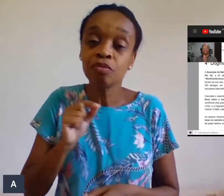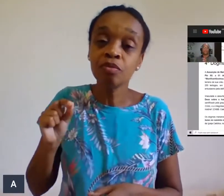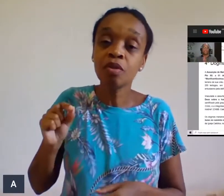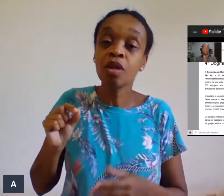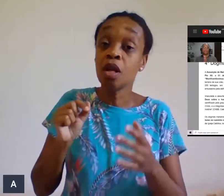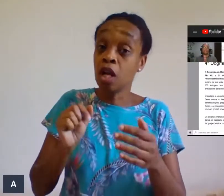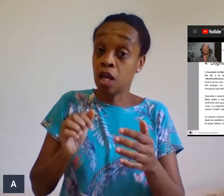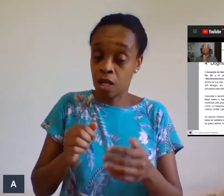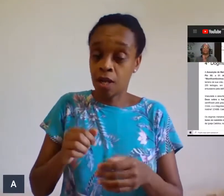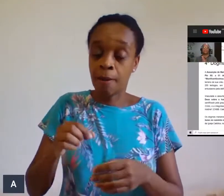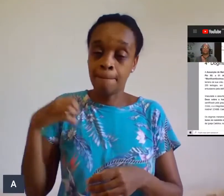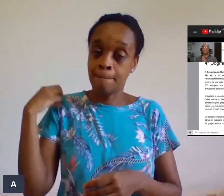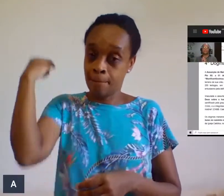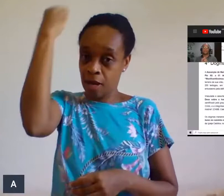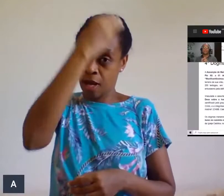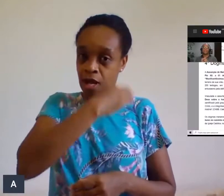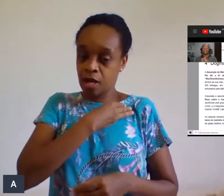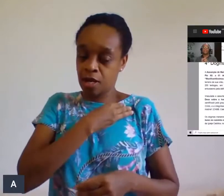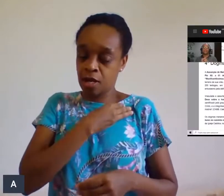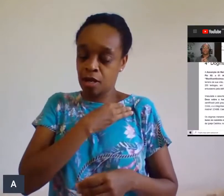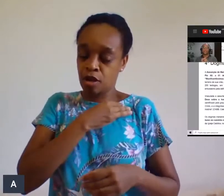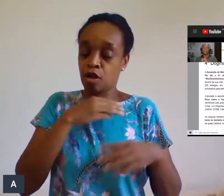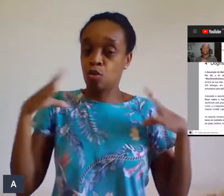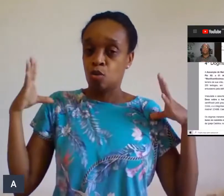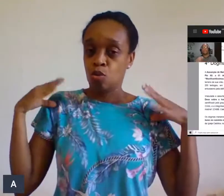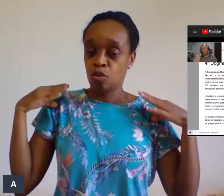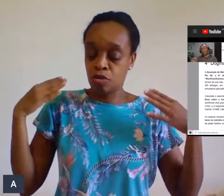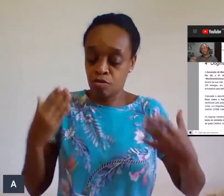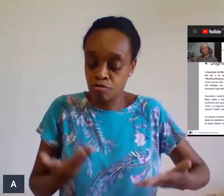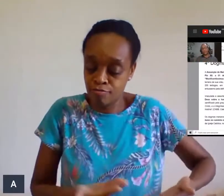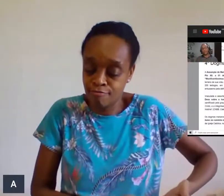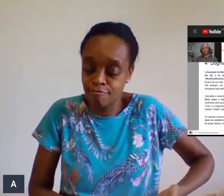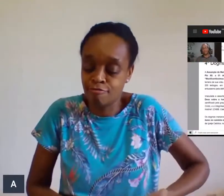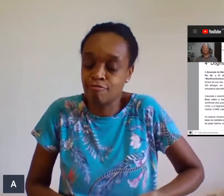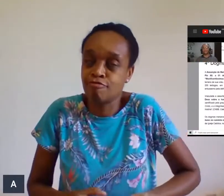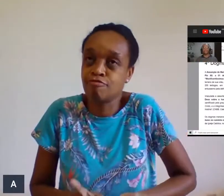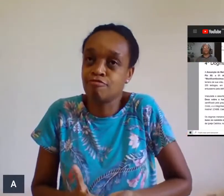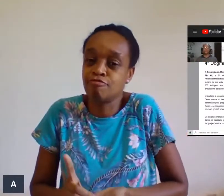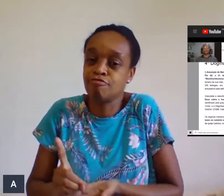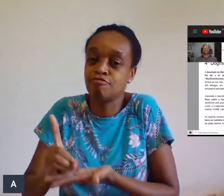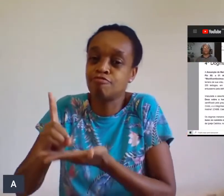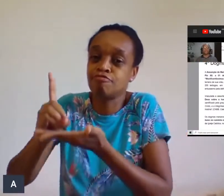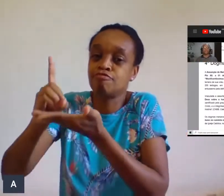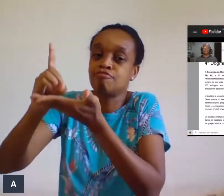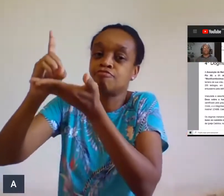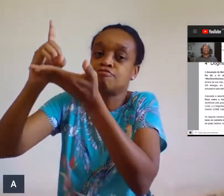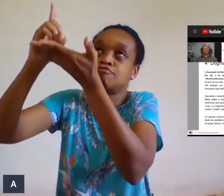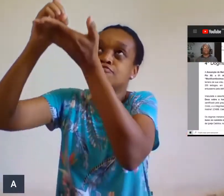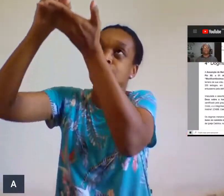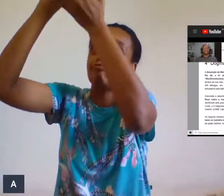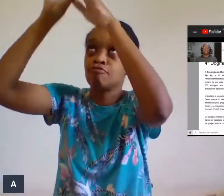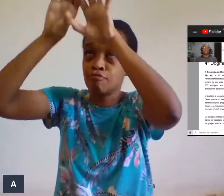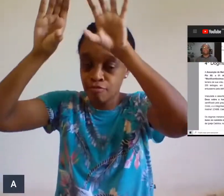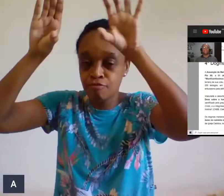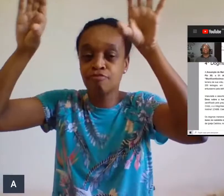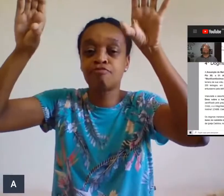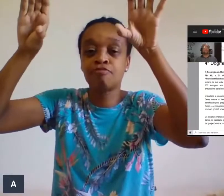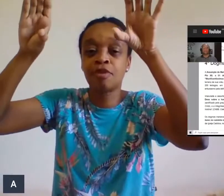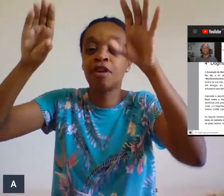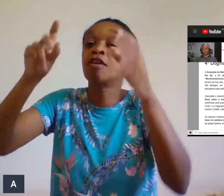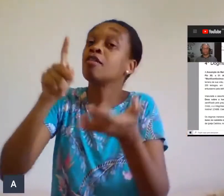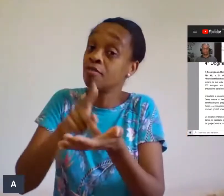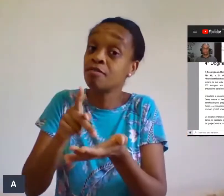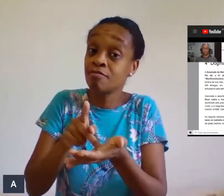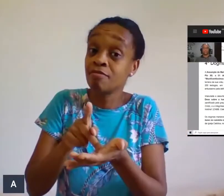Pio XII, 1º de novembro de 1950, e isso ocorreu na Constituição Apostólica